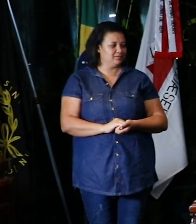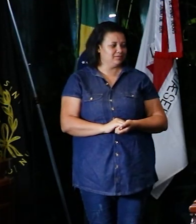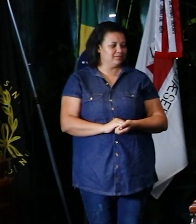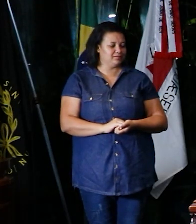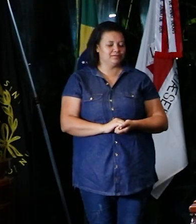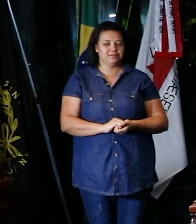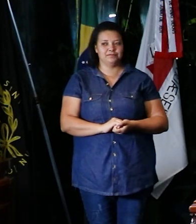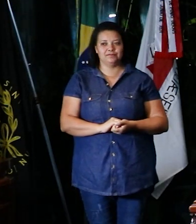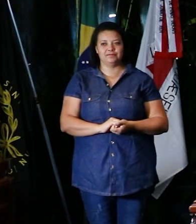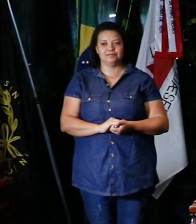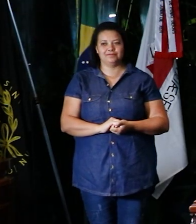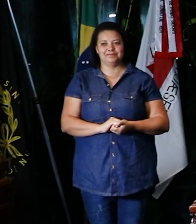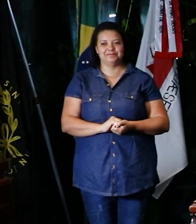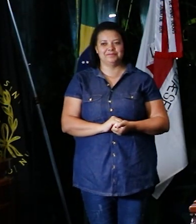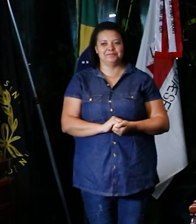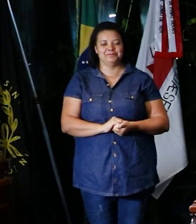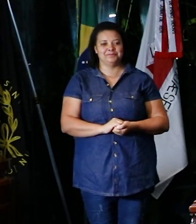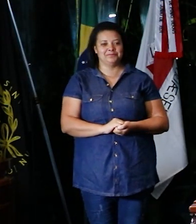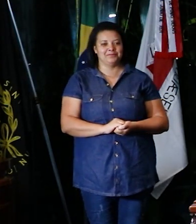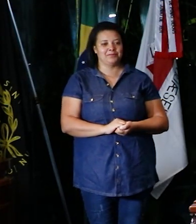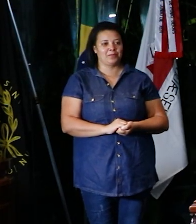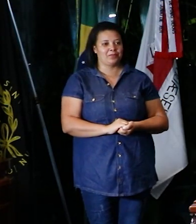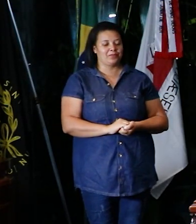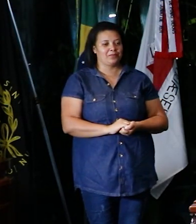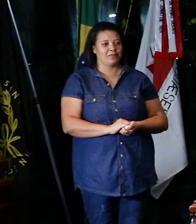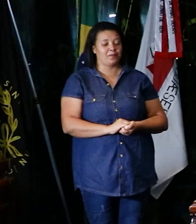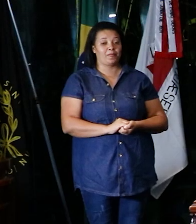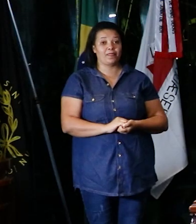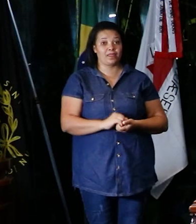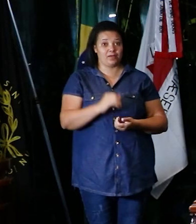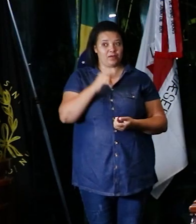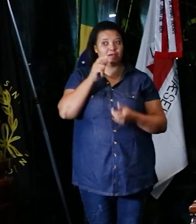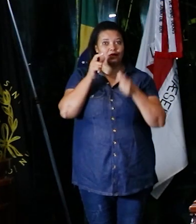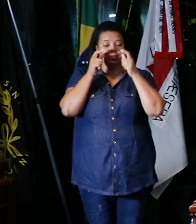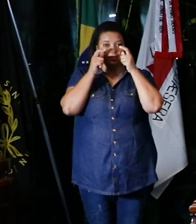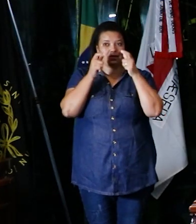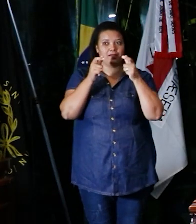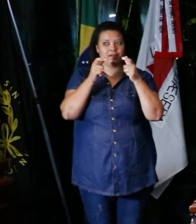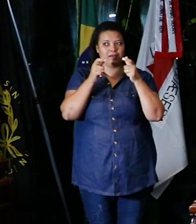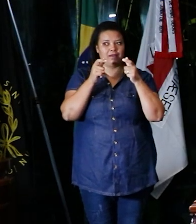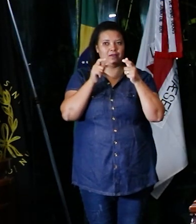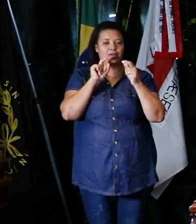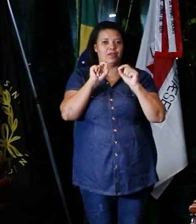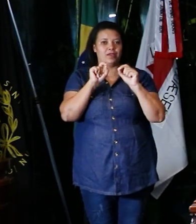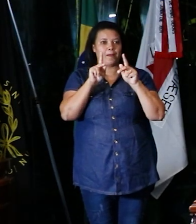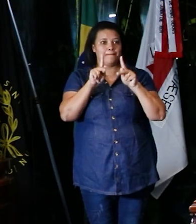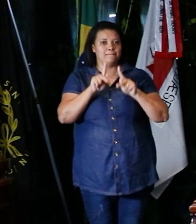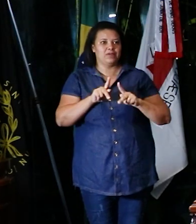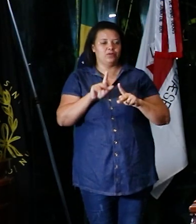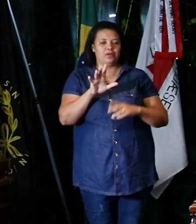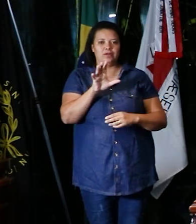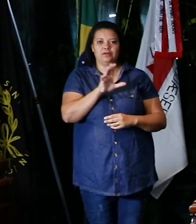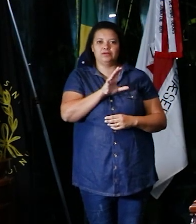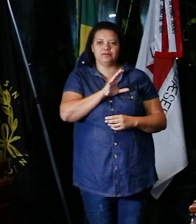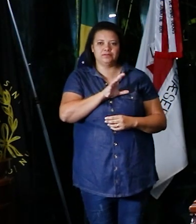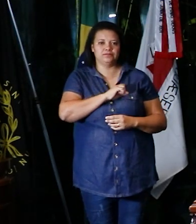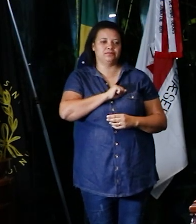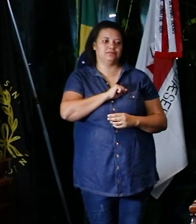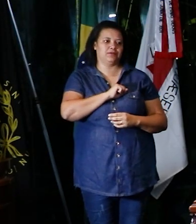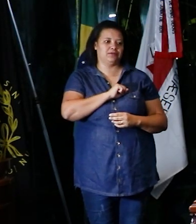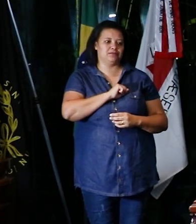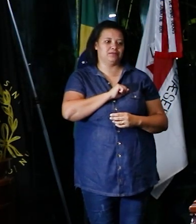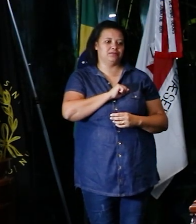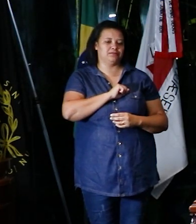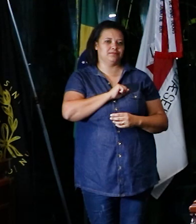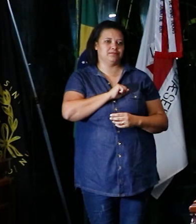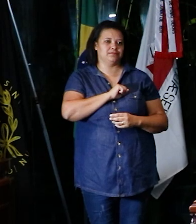Uma coisa interessante é justamente a pessoa que lida com a paixão